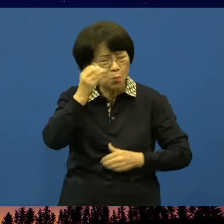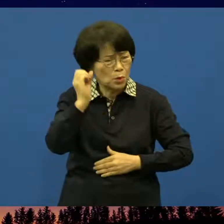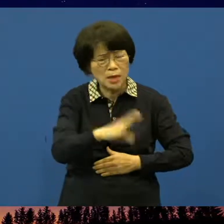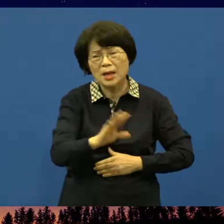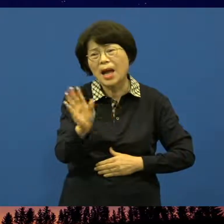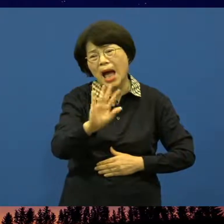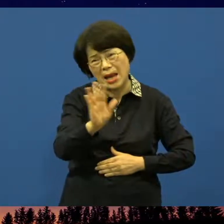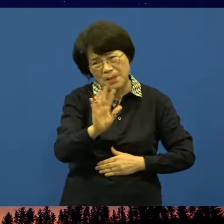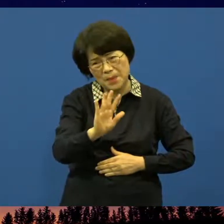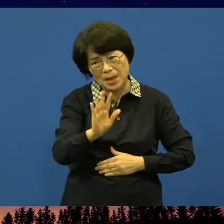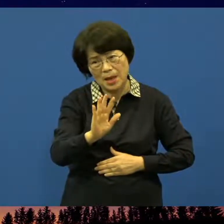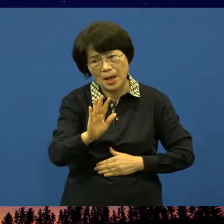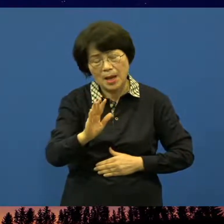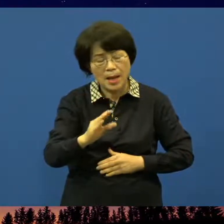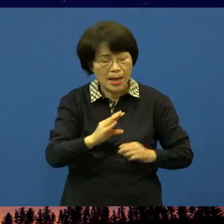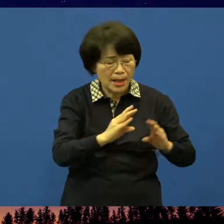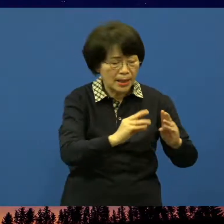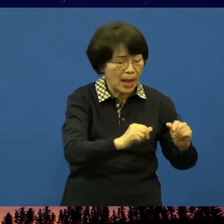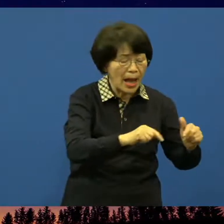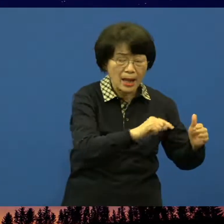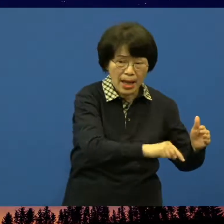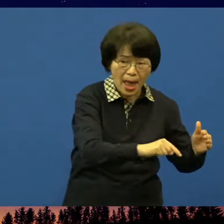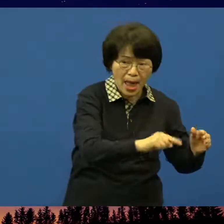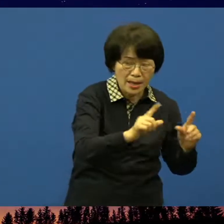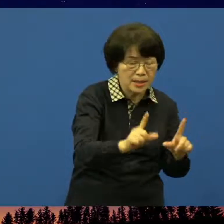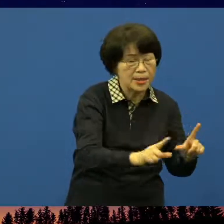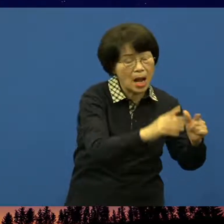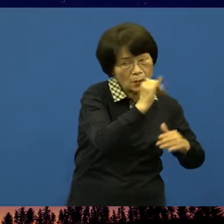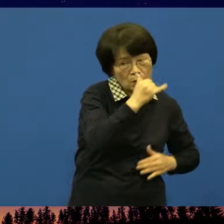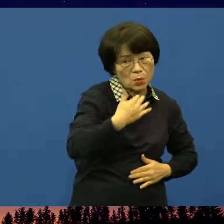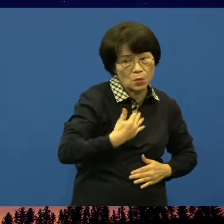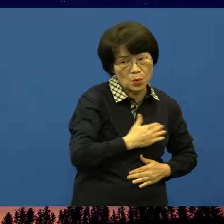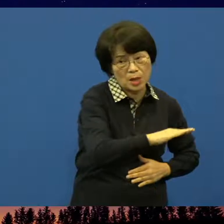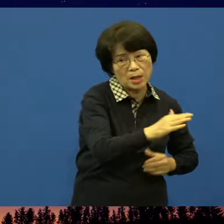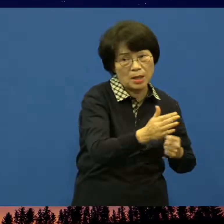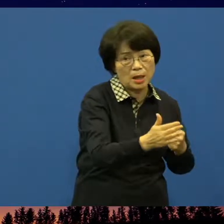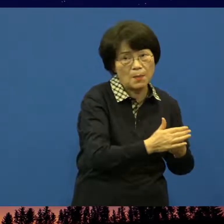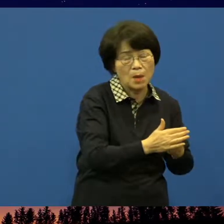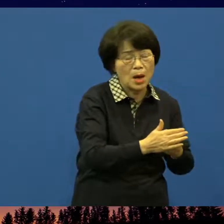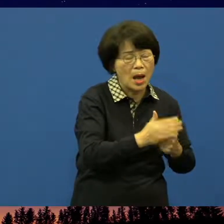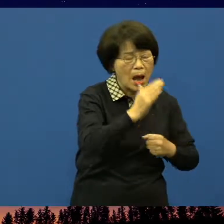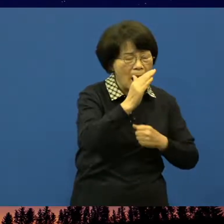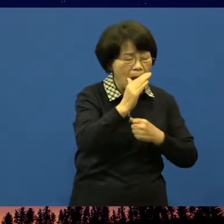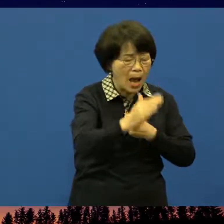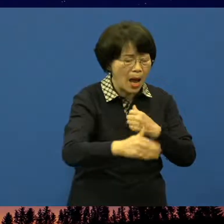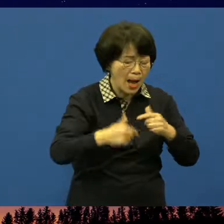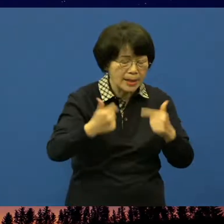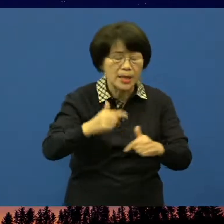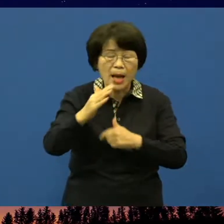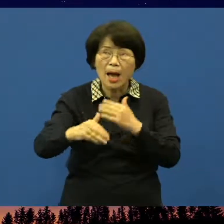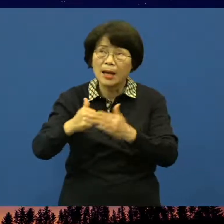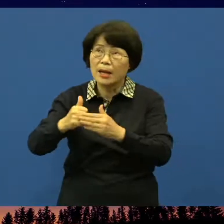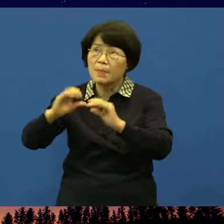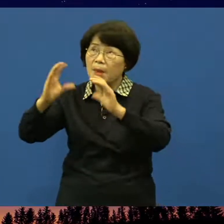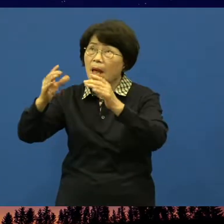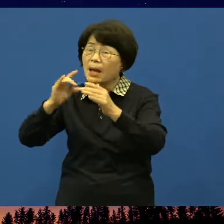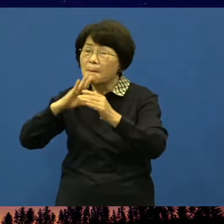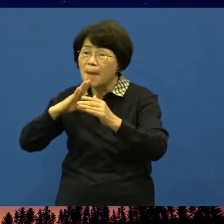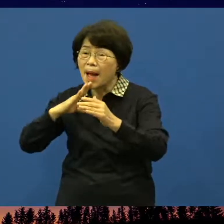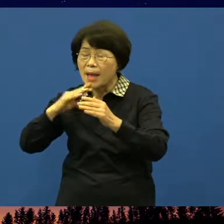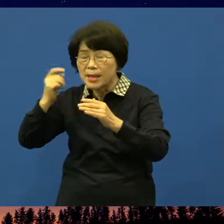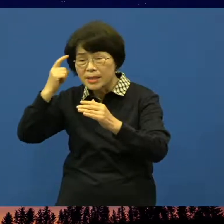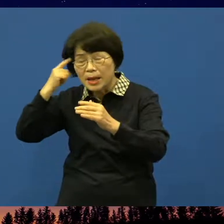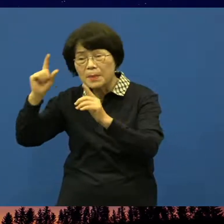해서 우리는 땅을 딛고 삽니다. 늘 하늘만 생각하고 살라는 뜻이 아니에요. 우리가 주어진 이 땅의 삶은 다